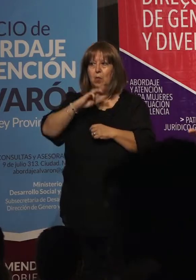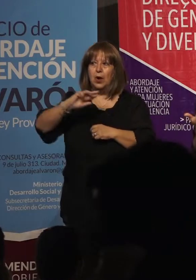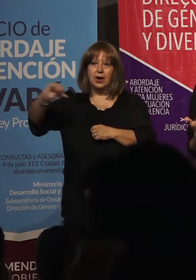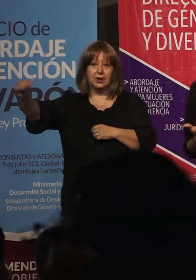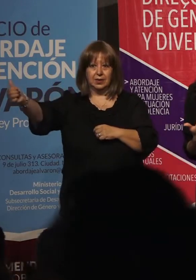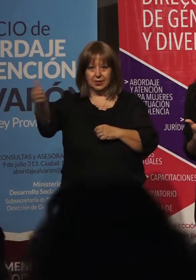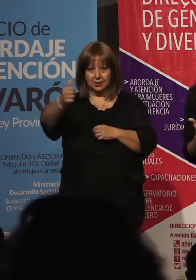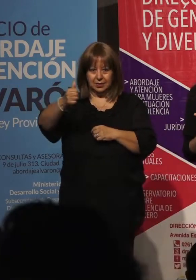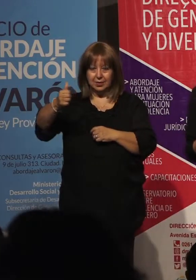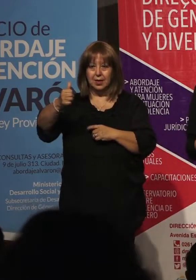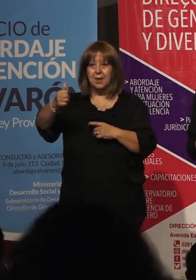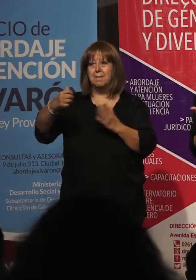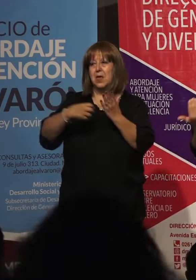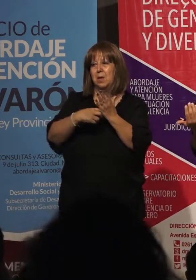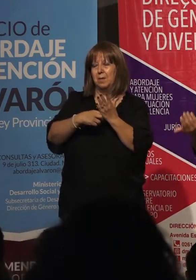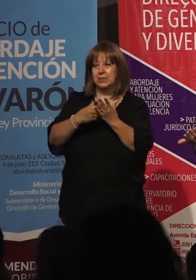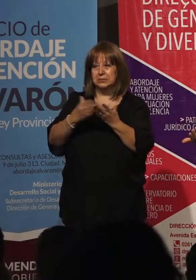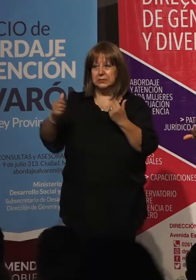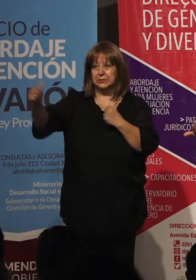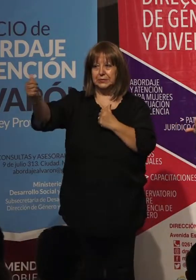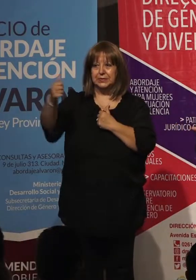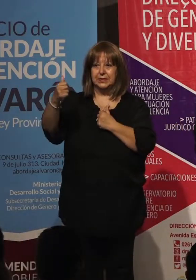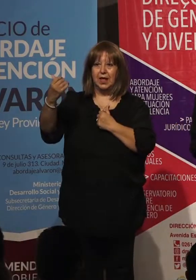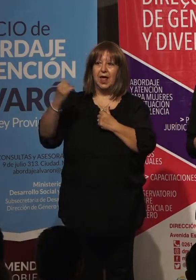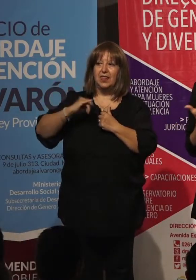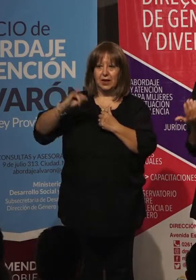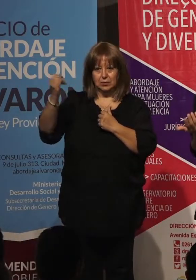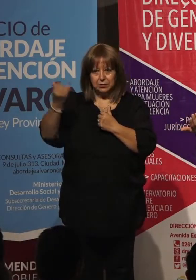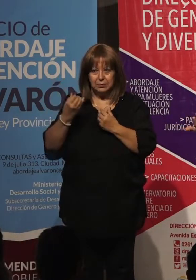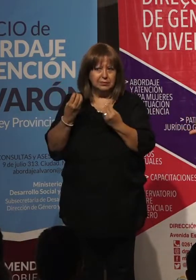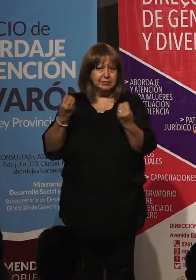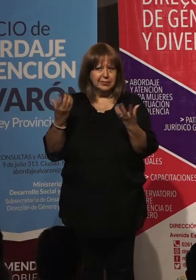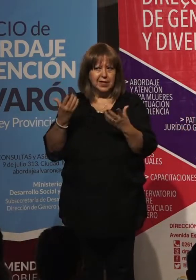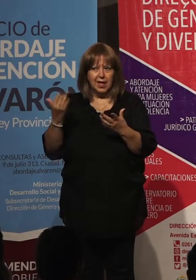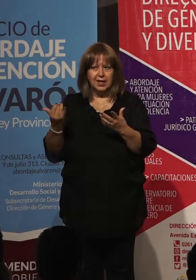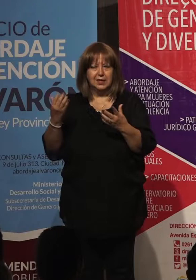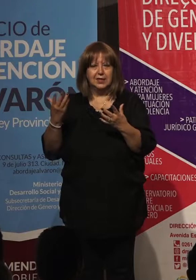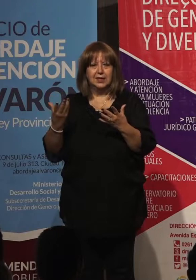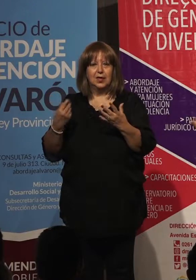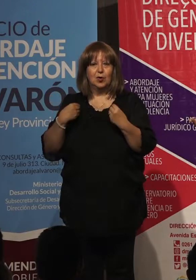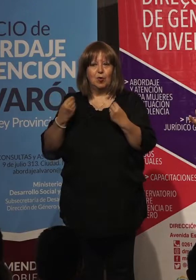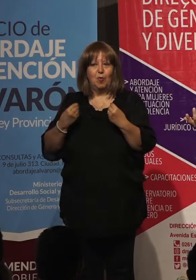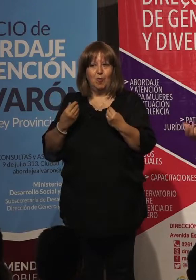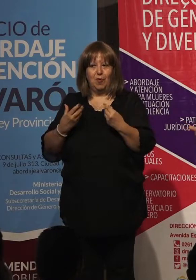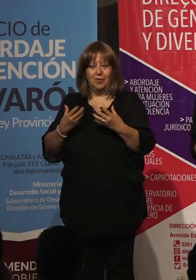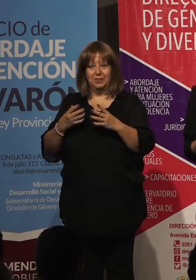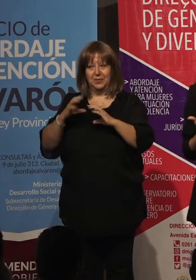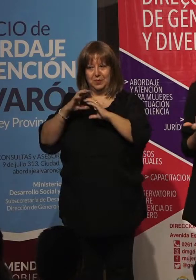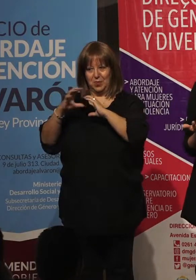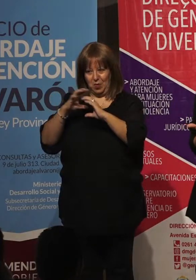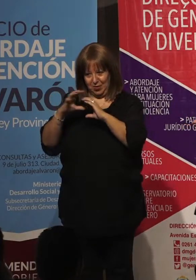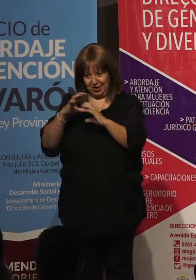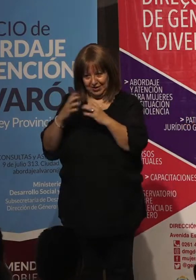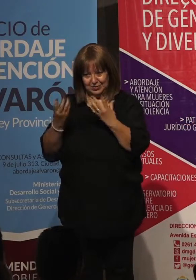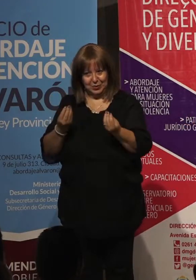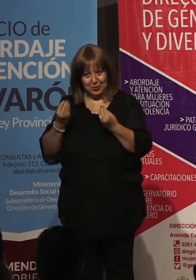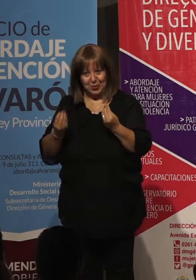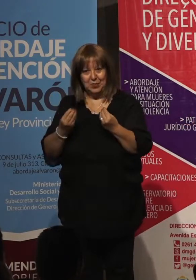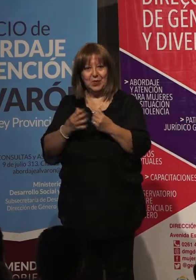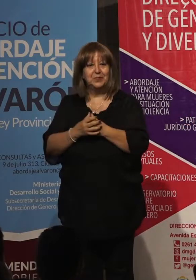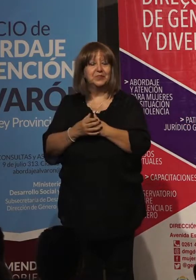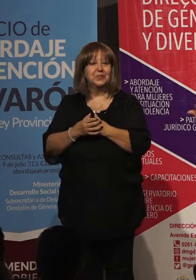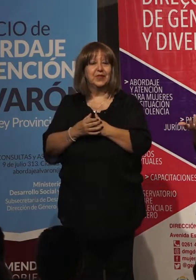mujer viene al Ministerio Público a hacer una denuncia. ¿Qué tiene? ¿Cómo puede hacerla? Bueno, y en primer lugar